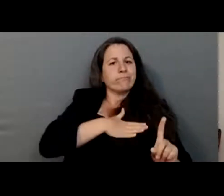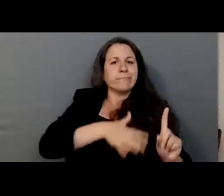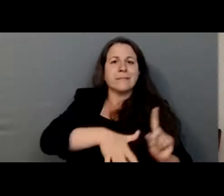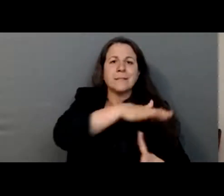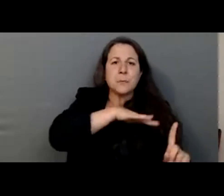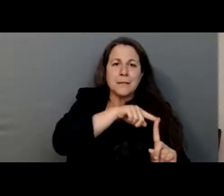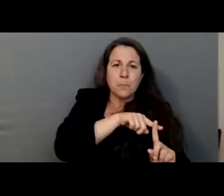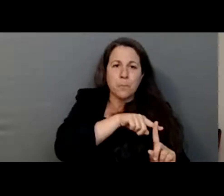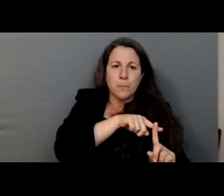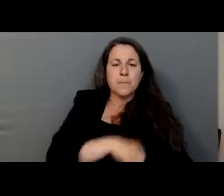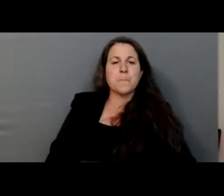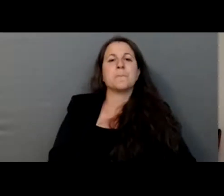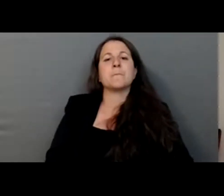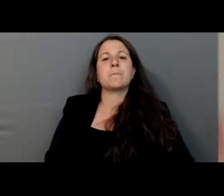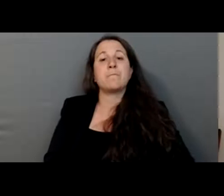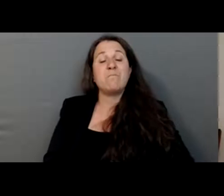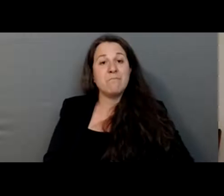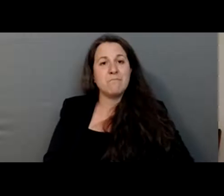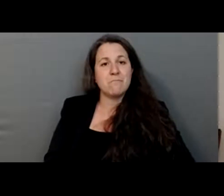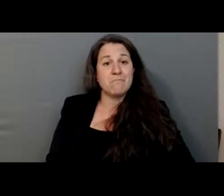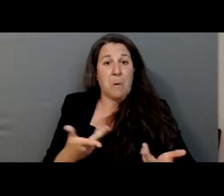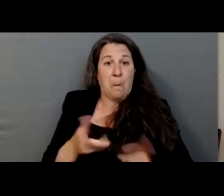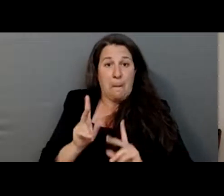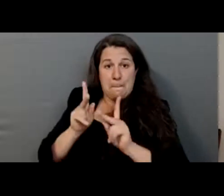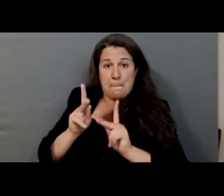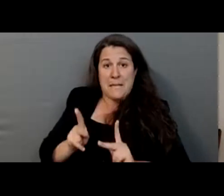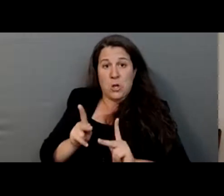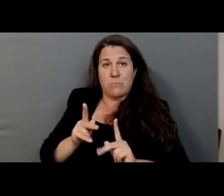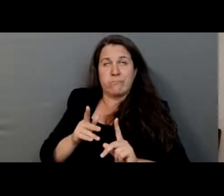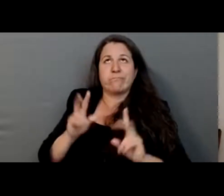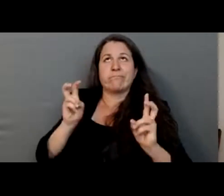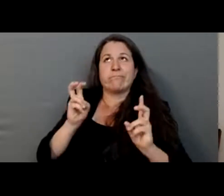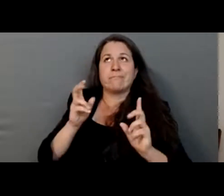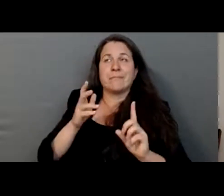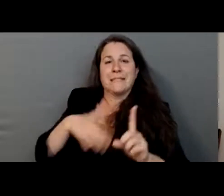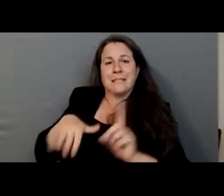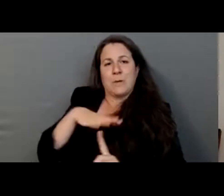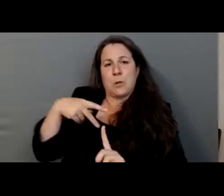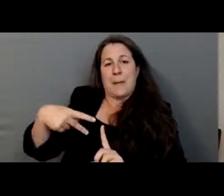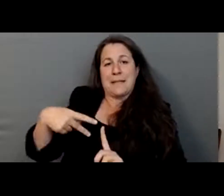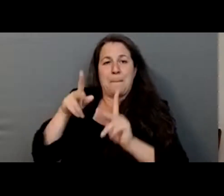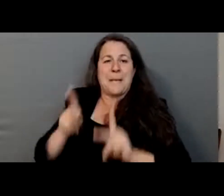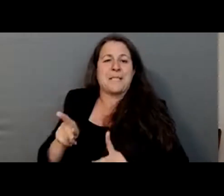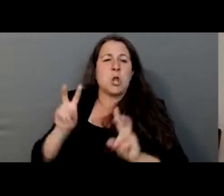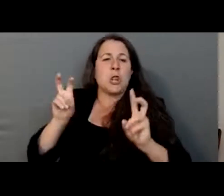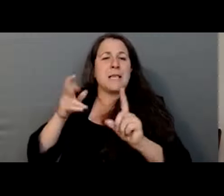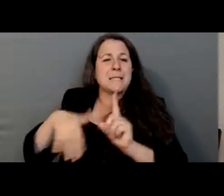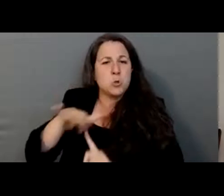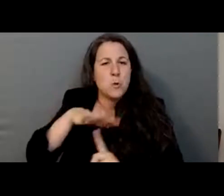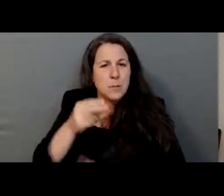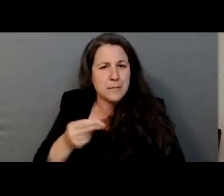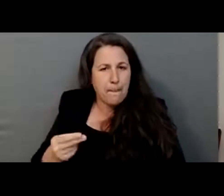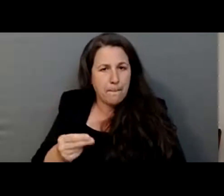la situation des personnes en situation de handicap, pardon pour la lourdeur de la phrase, mais est-ce qui compte avant